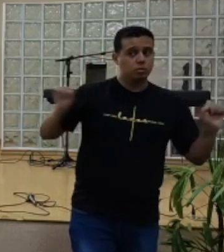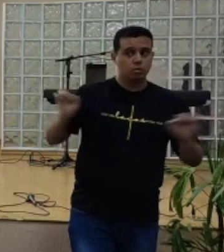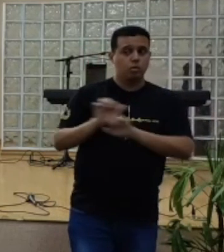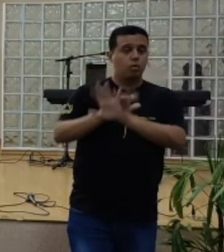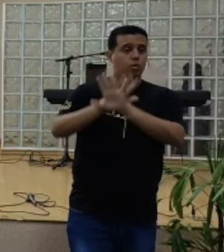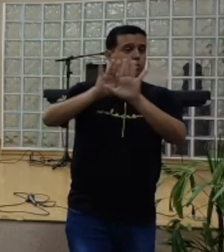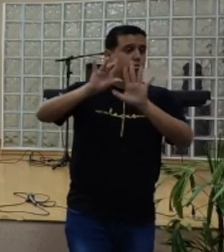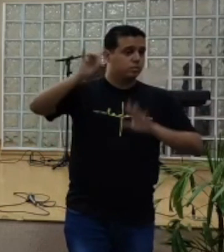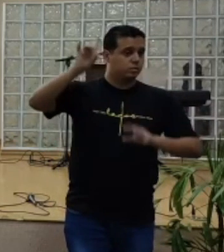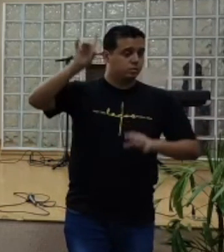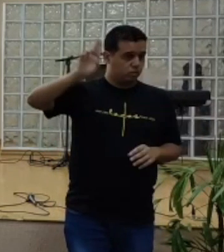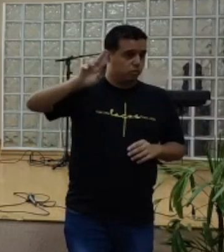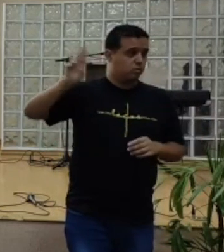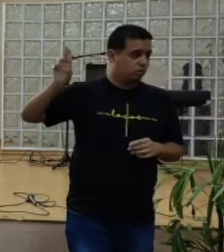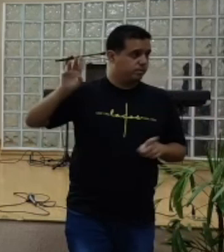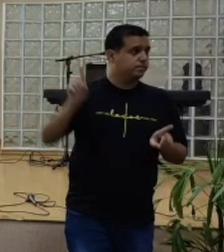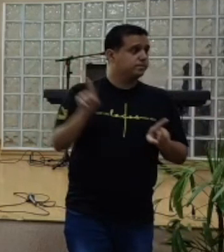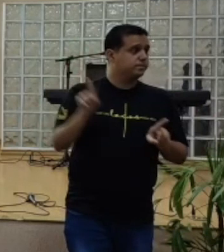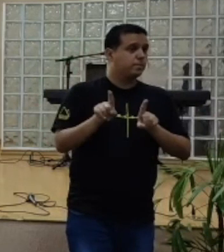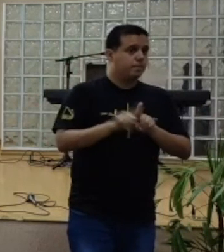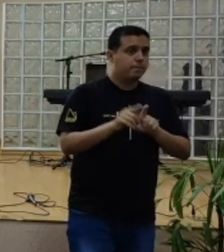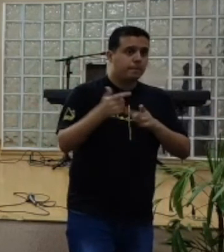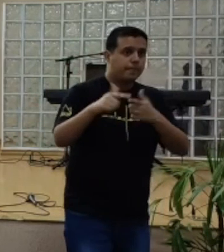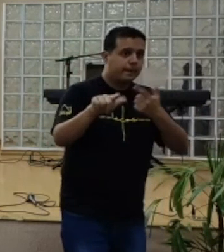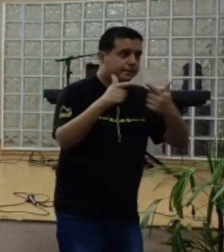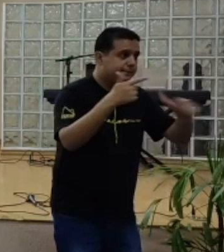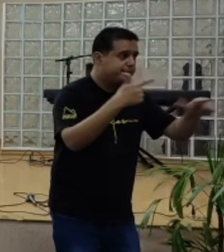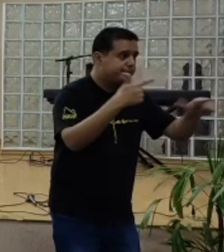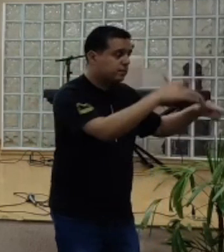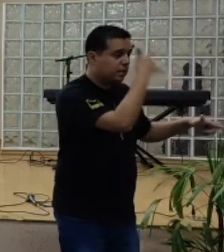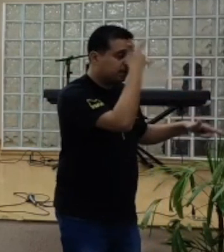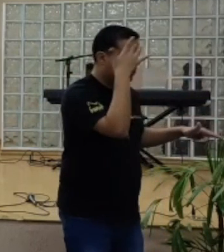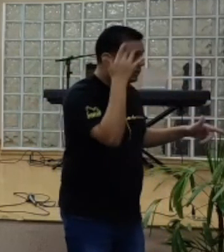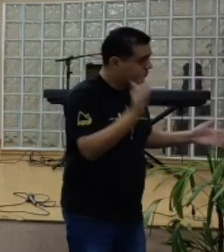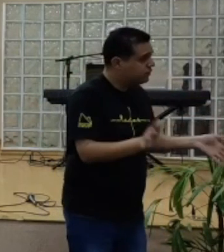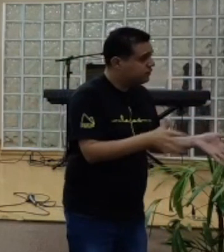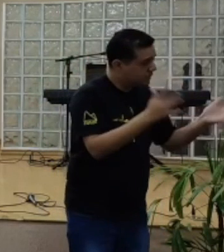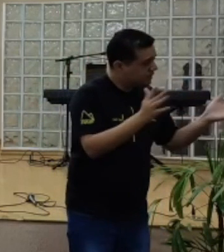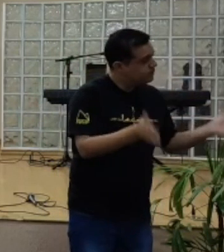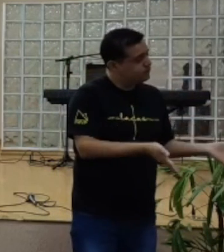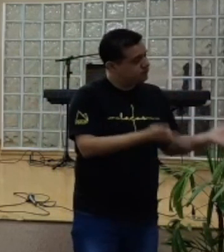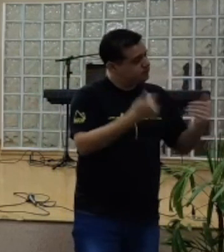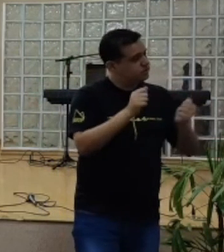e despertemos nas outras pessoas o desejo de andar com esse Deus